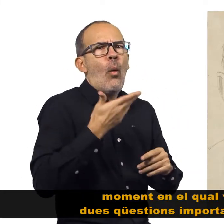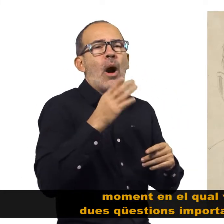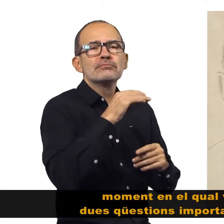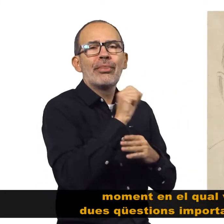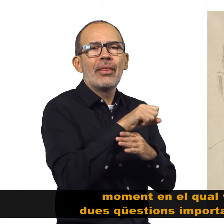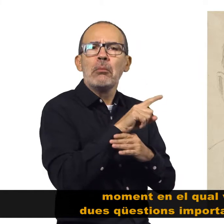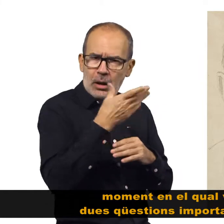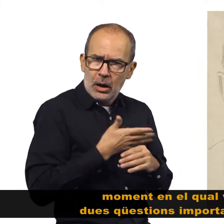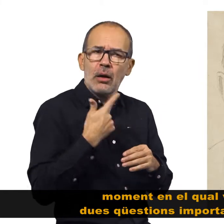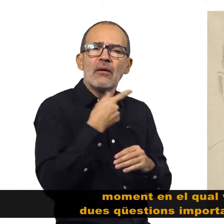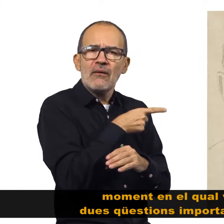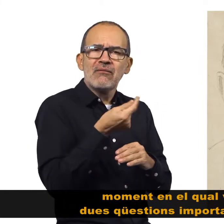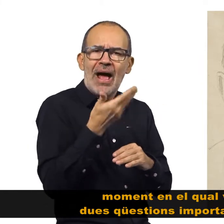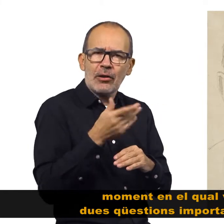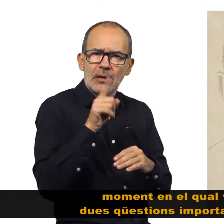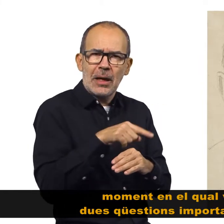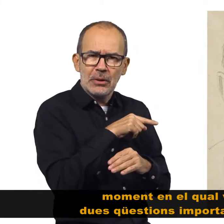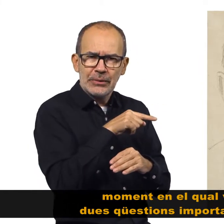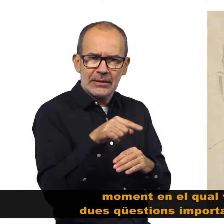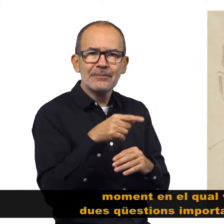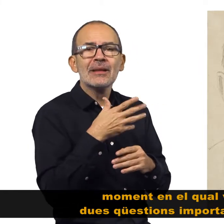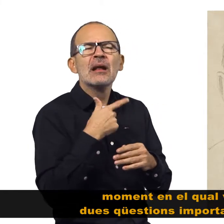van coincidir dues qüestions importants al respecte.